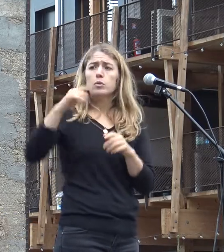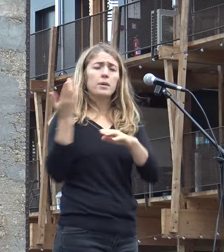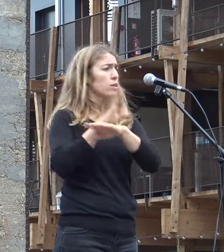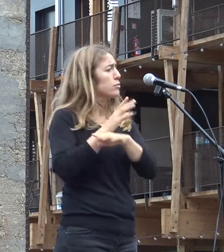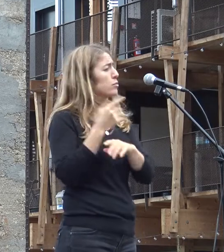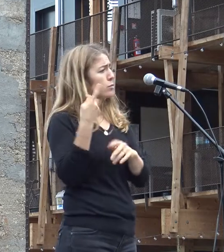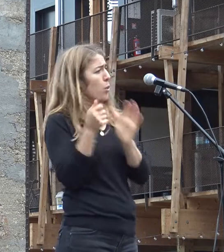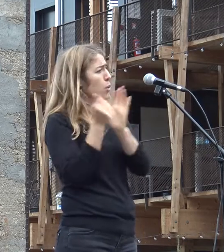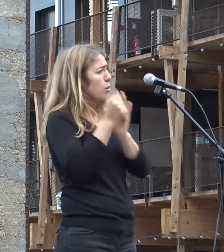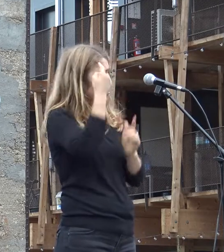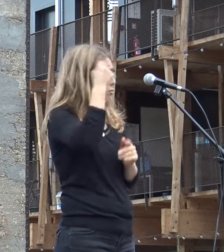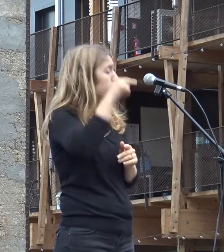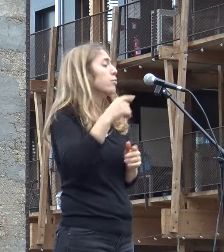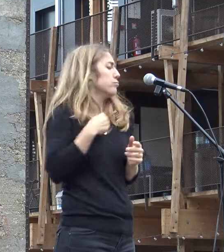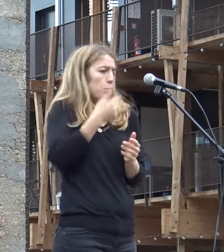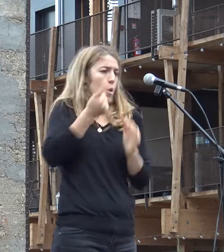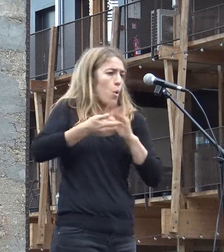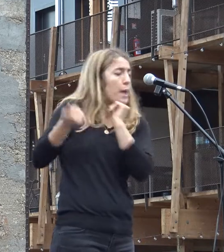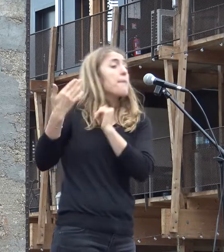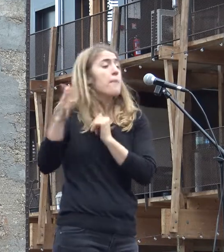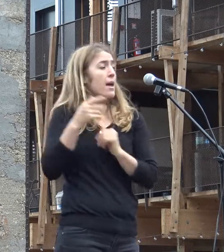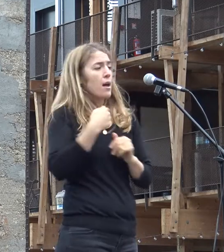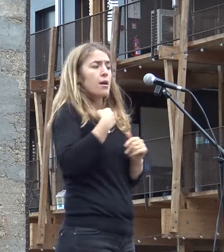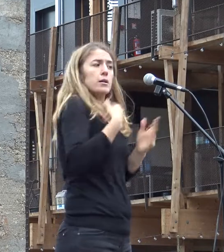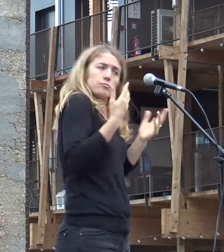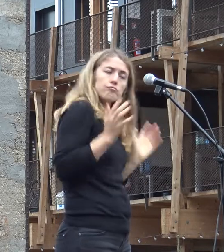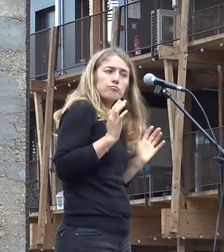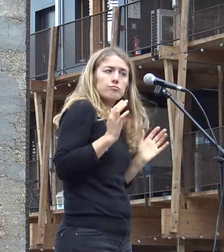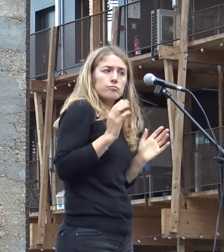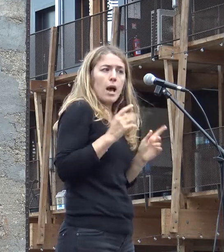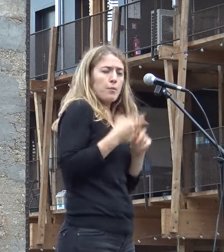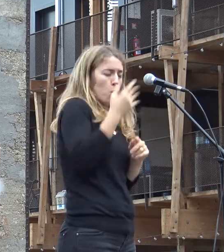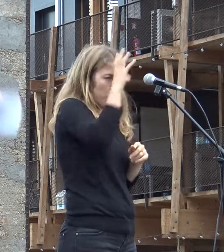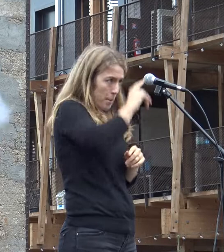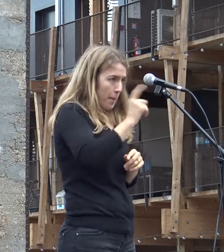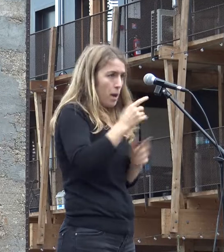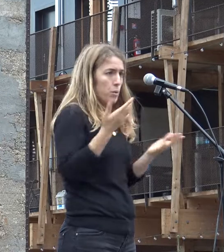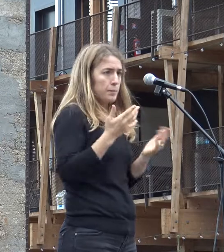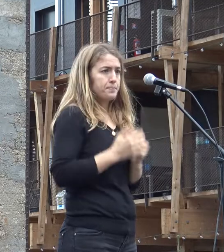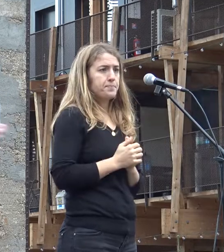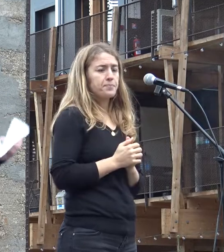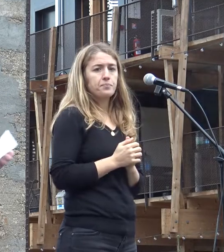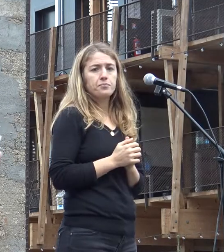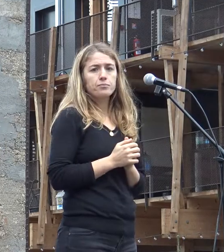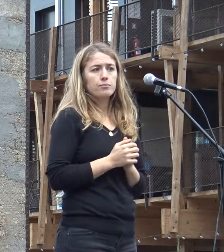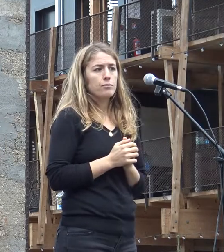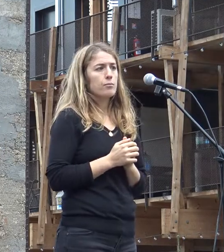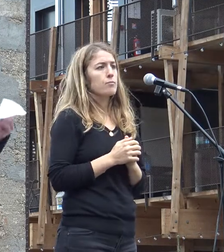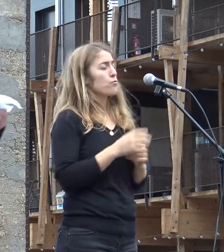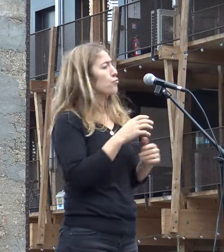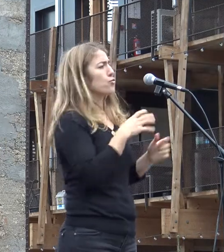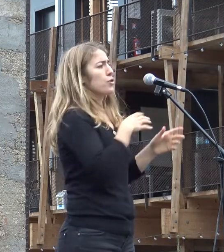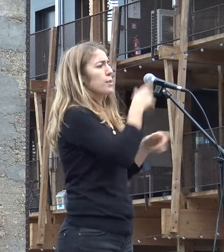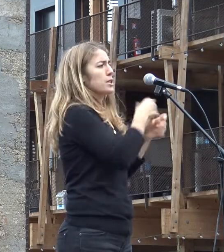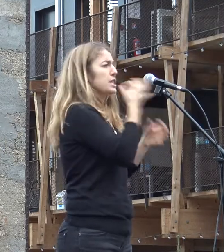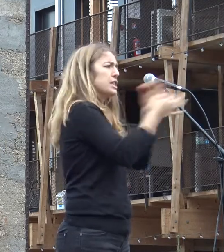et ce que nous vous demandons, enfin ce que nous demandons exactement. Mais rappelons-le, parce que les urnes ont parlé et